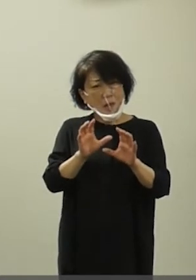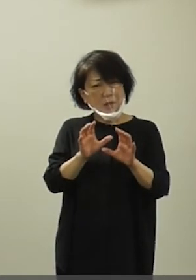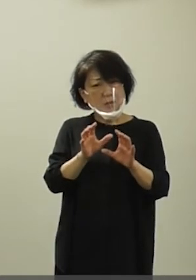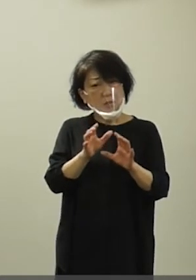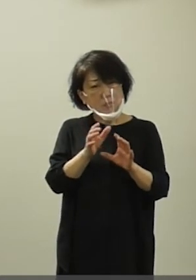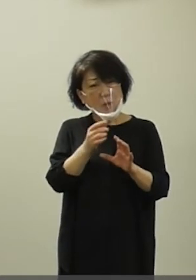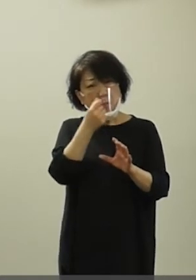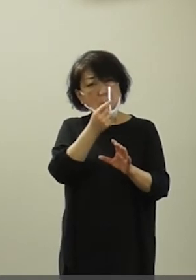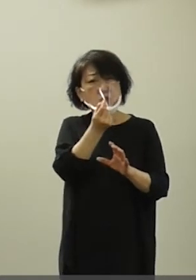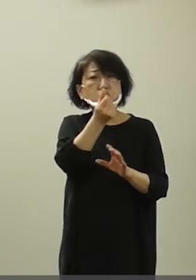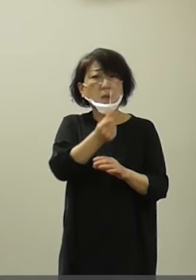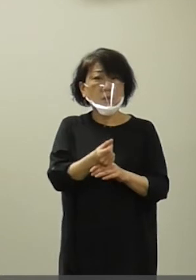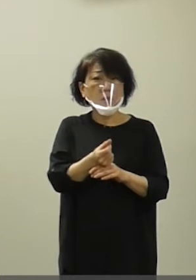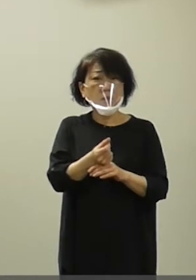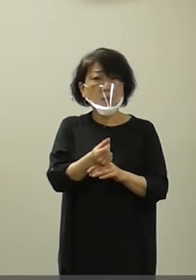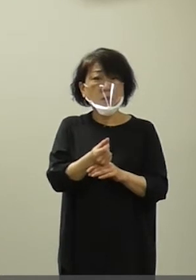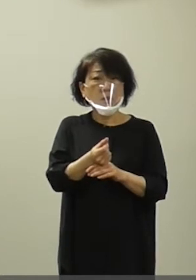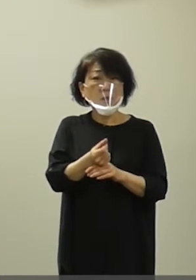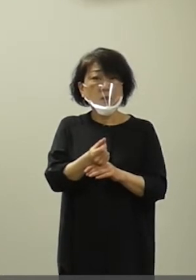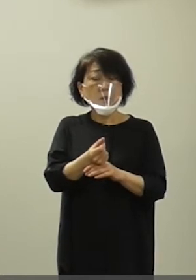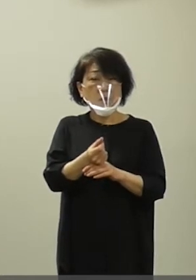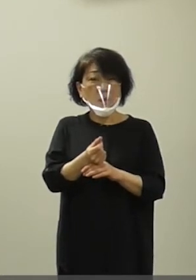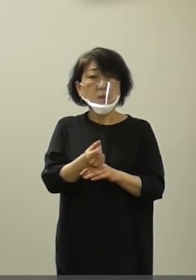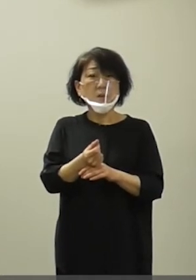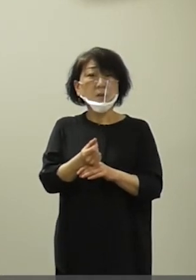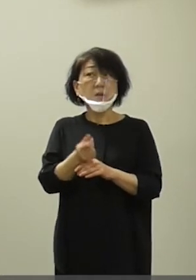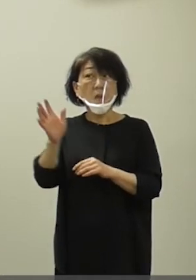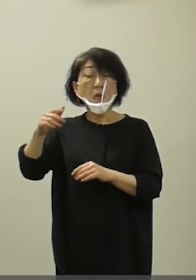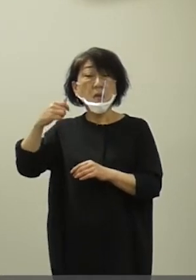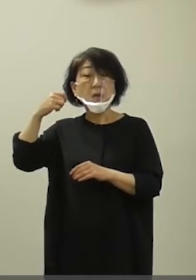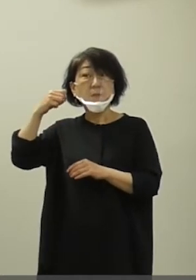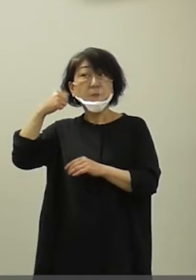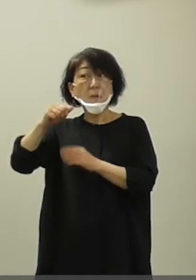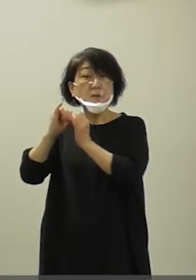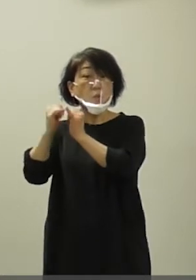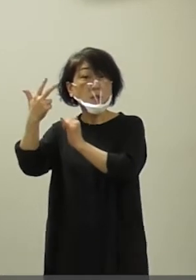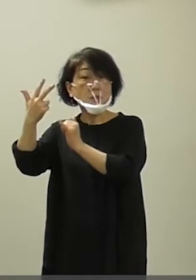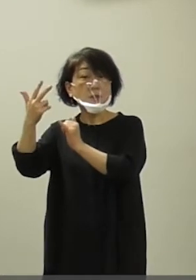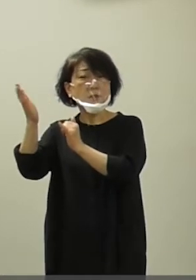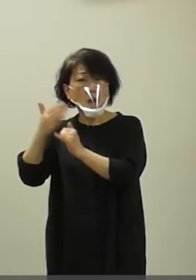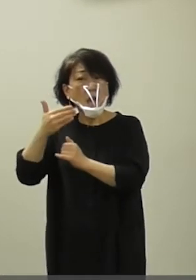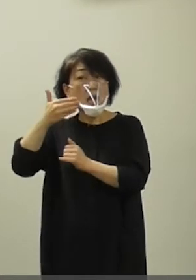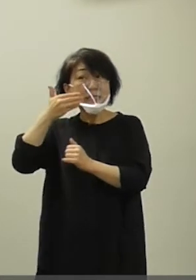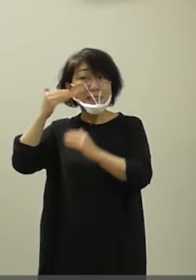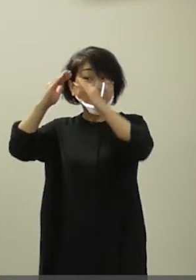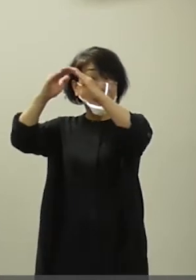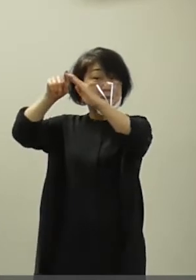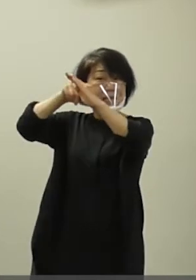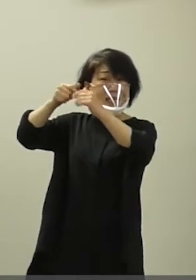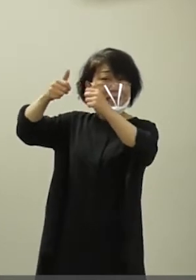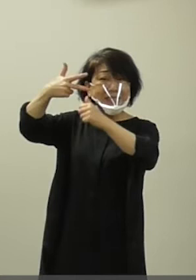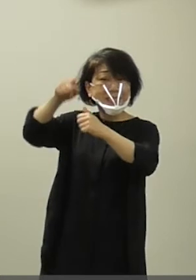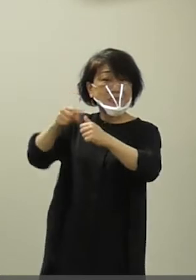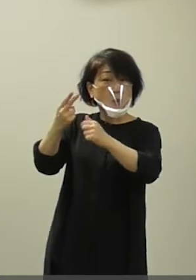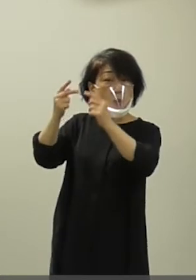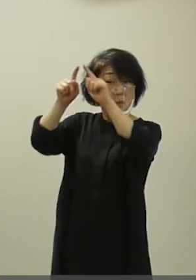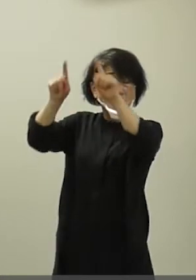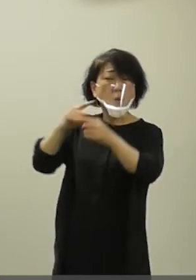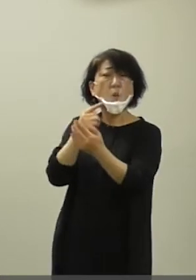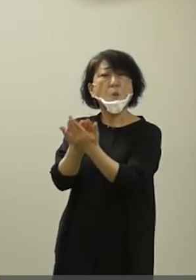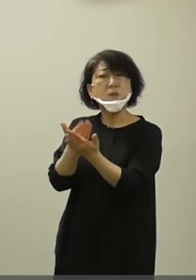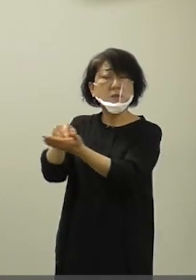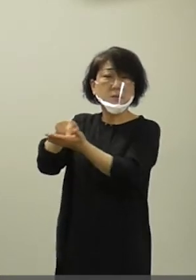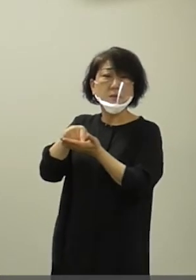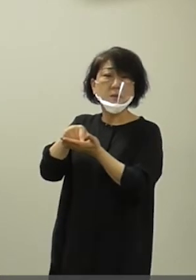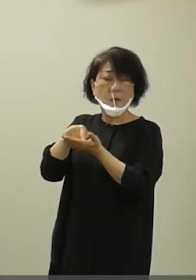ですね南沢力ブルーシート提供を要請されまして5年中にmy dear の包括連携調停